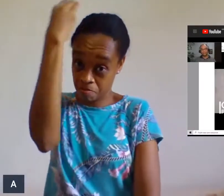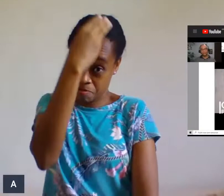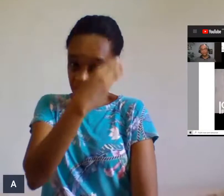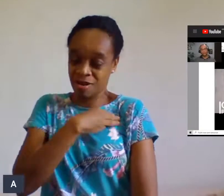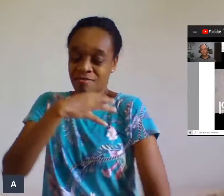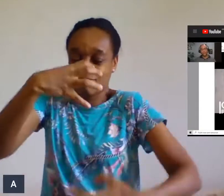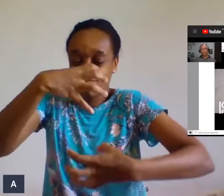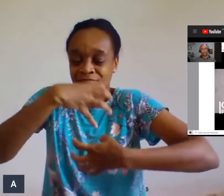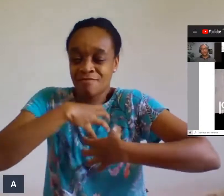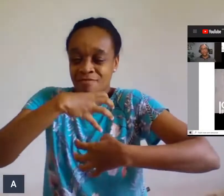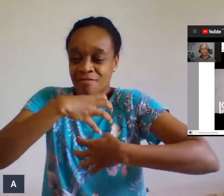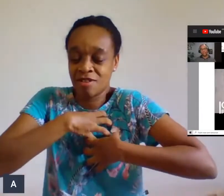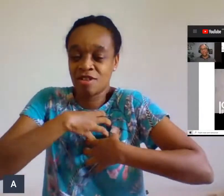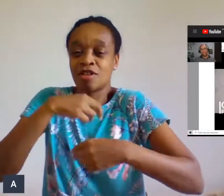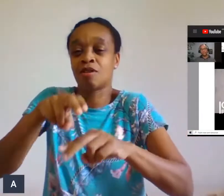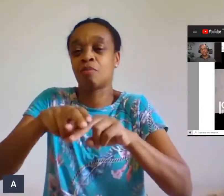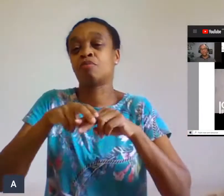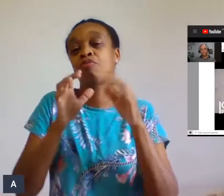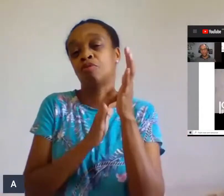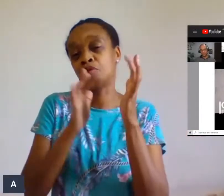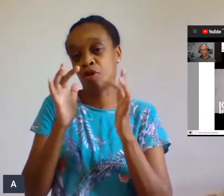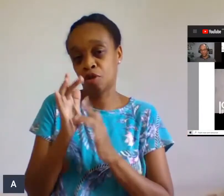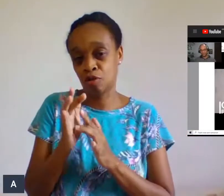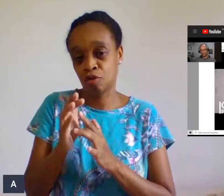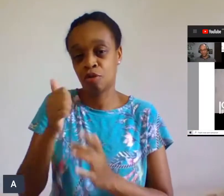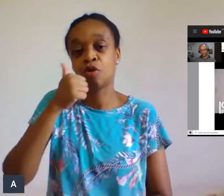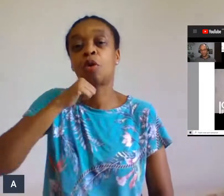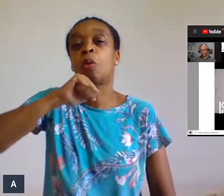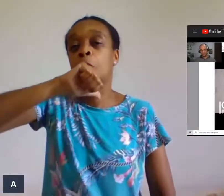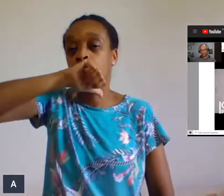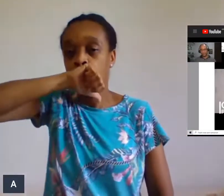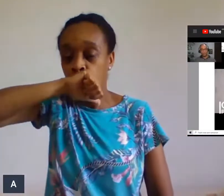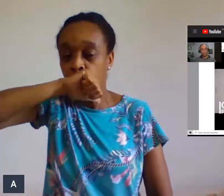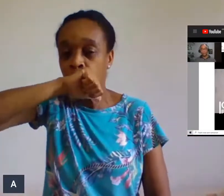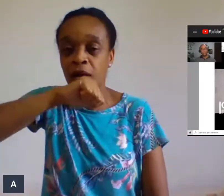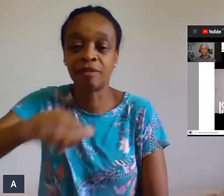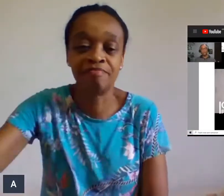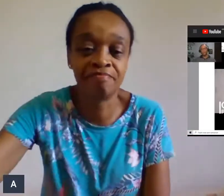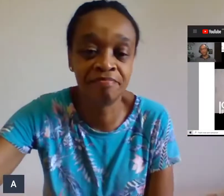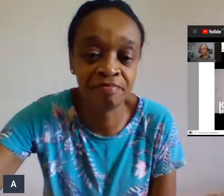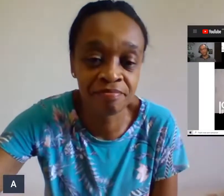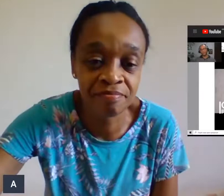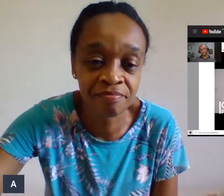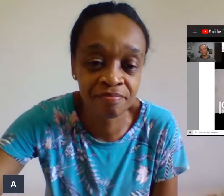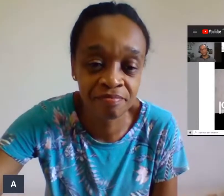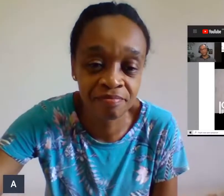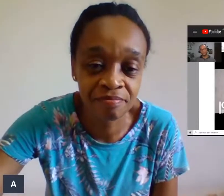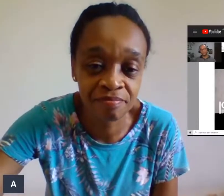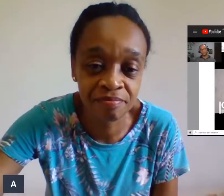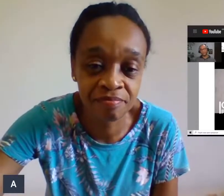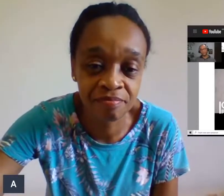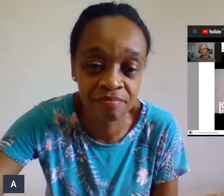filho Jesus. Uma mãe que o teve de modo glorioso,